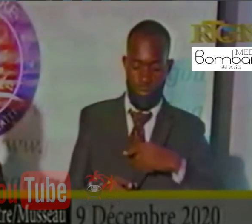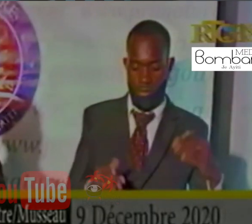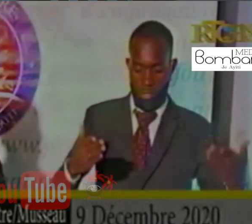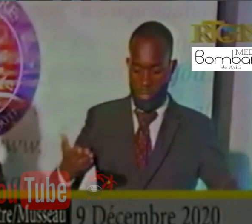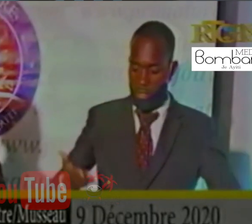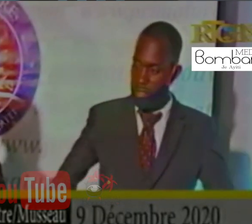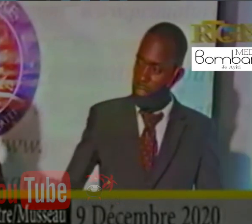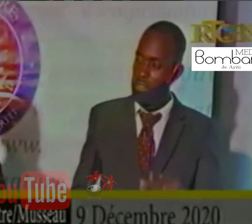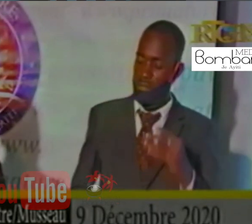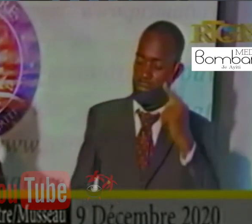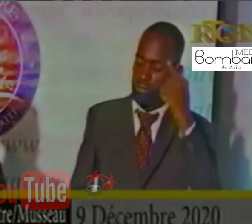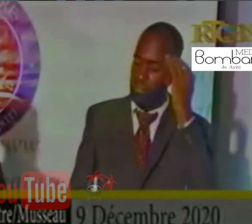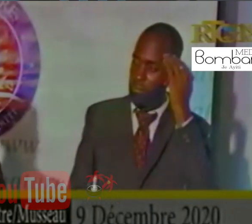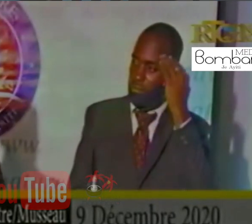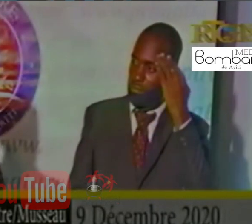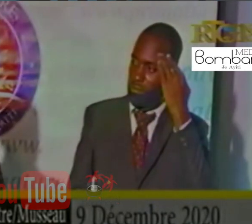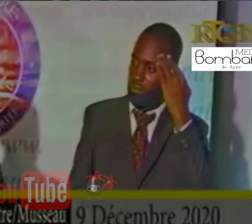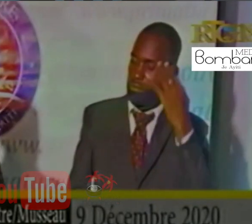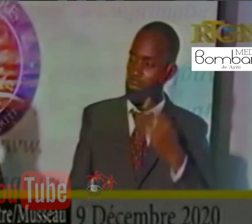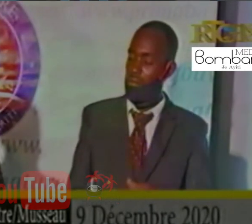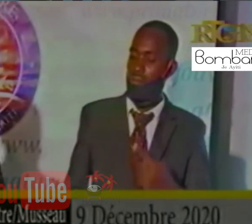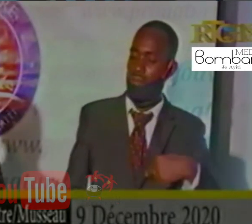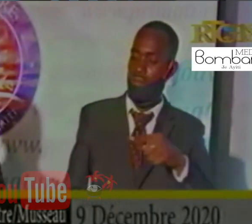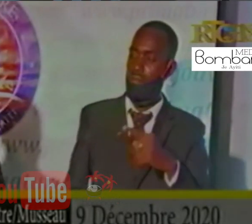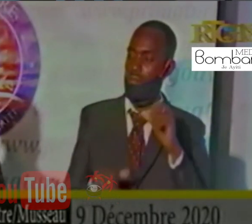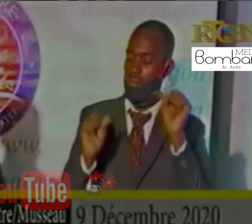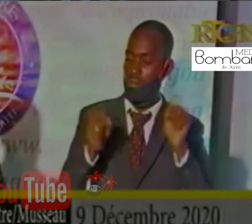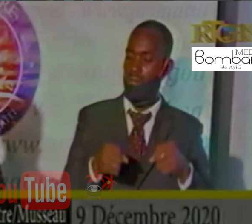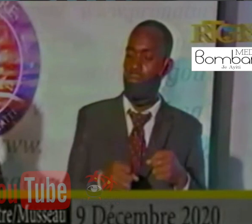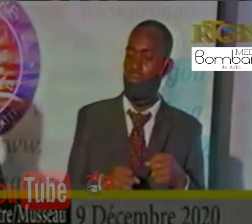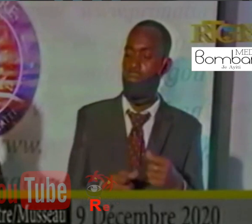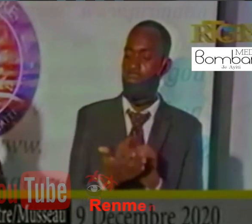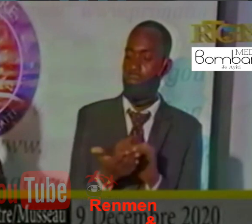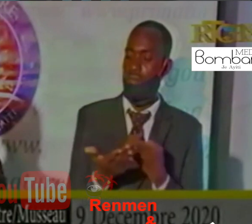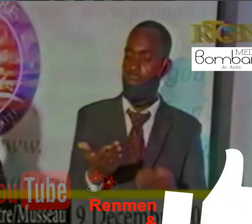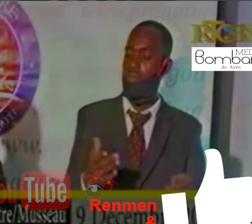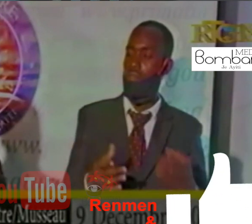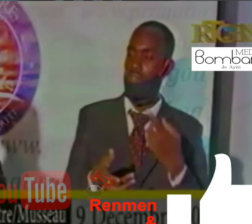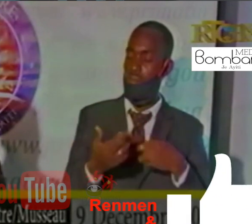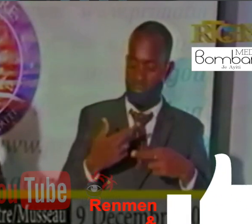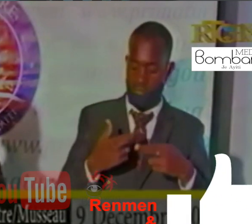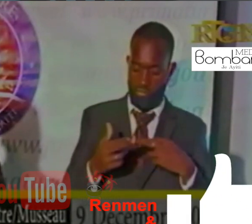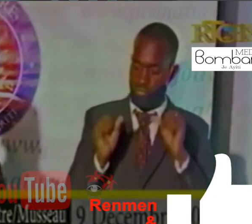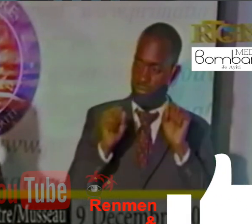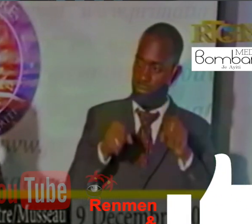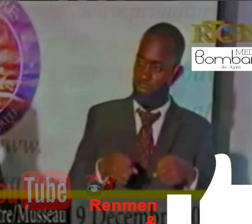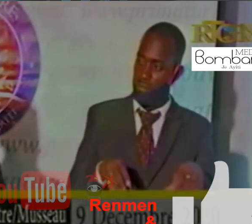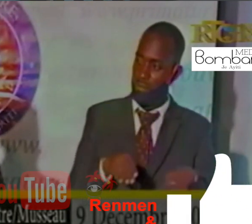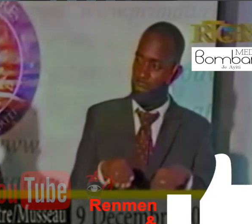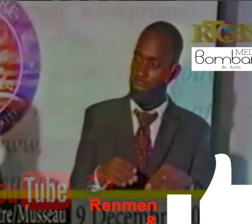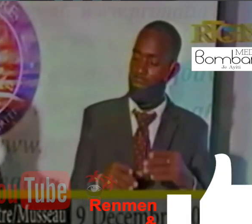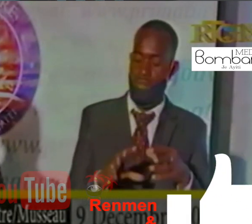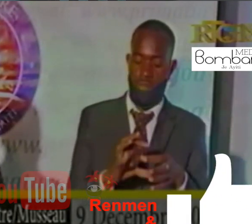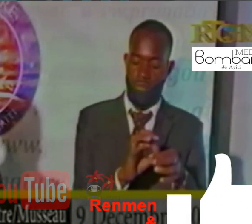colonie, je crois, mesdames et messieurs, que nous ne pouvons pas faire l'économie d'une rétrospective sur nos cadres et nos conditions de vie